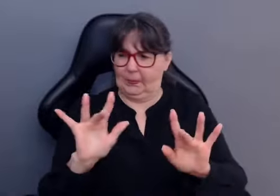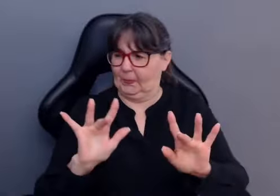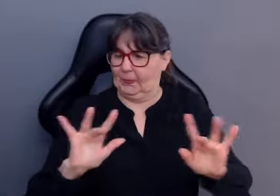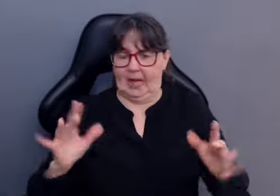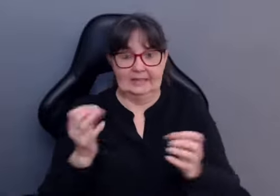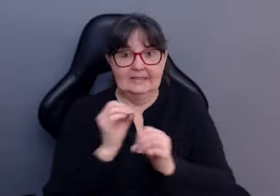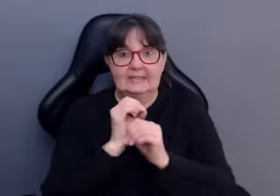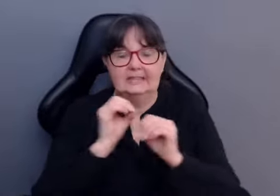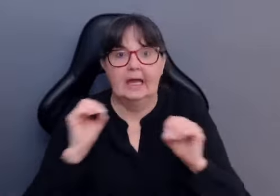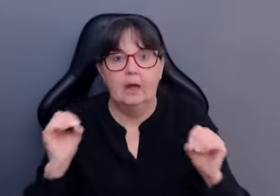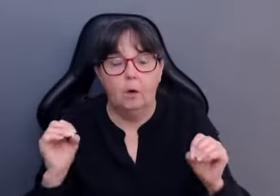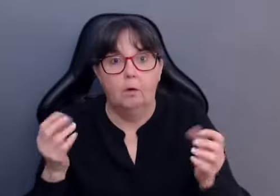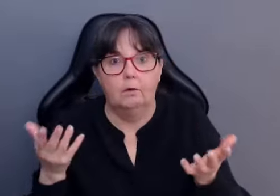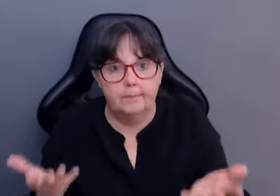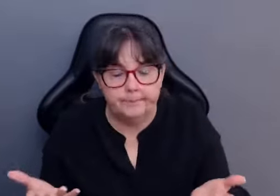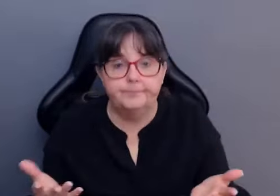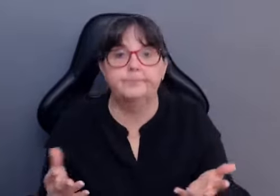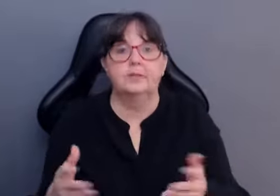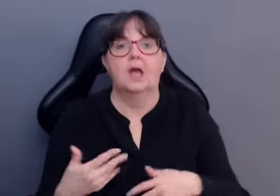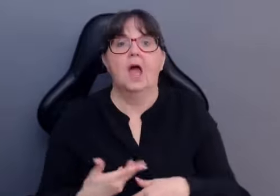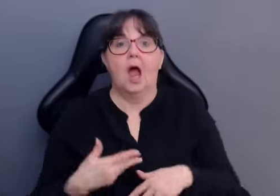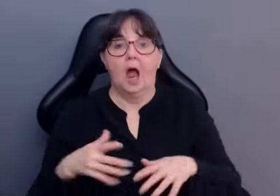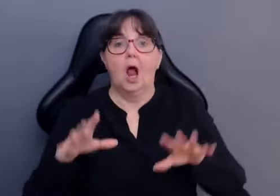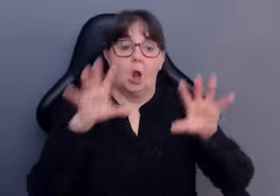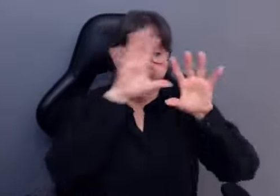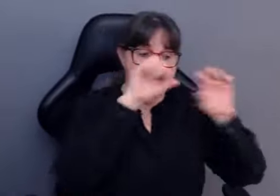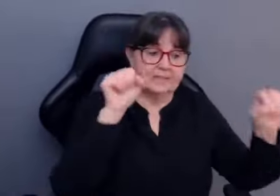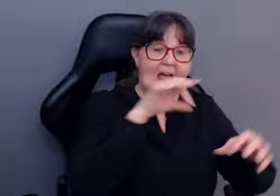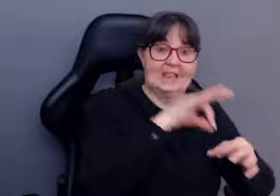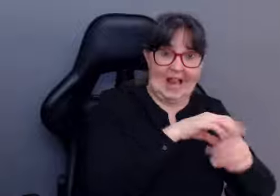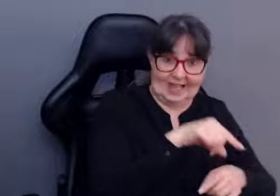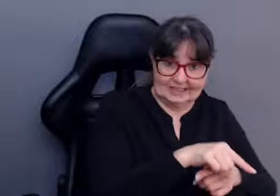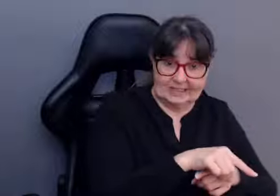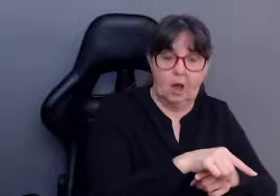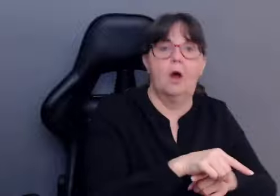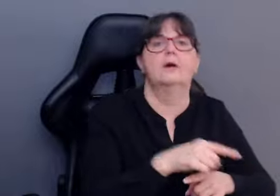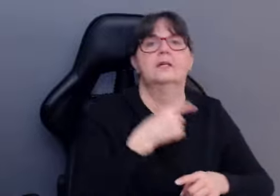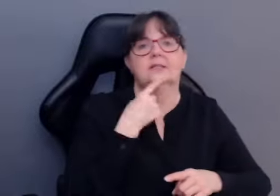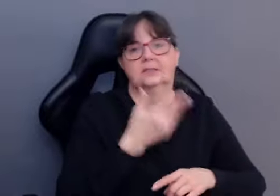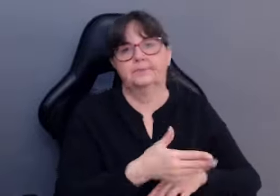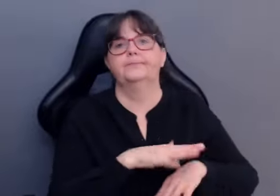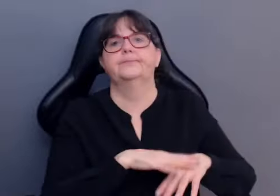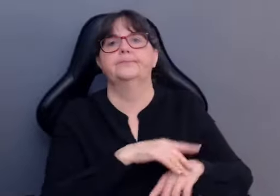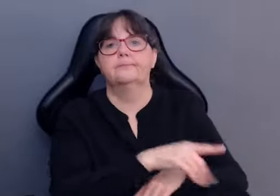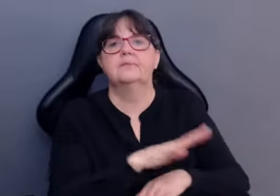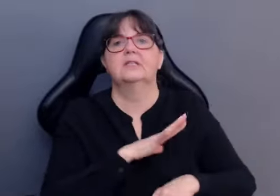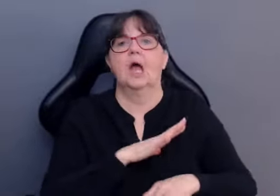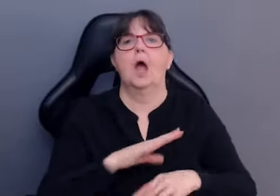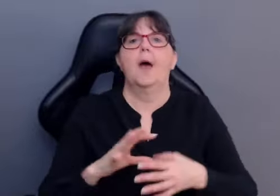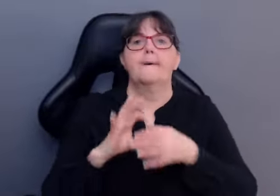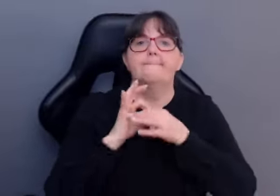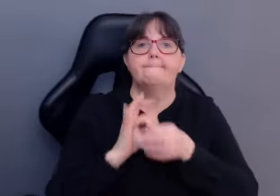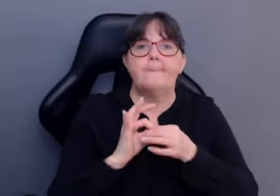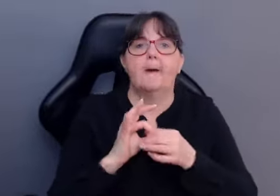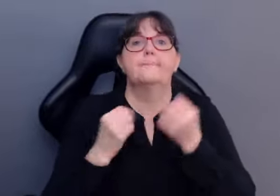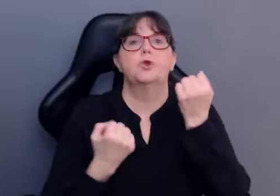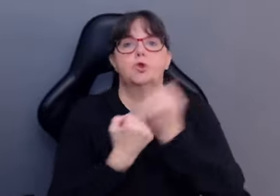présidence, le président d'élection appelle la mise en candidature des membres de soutien